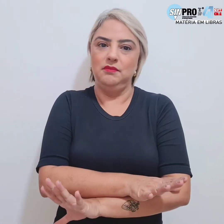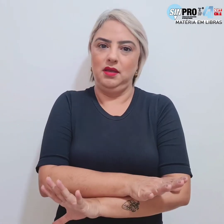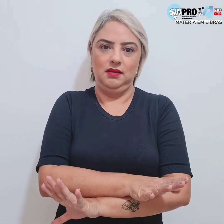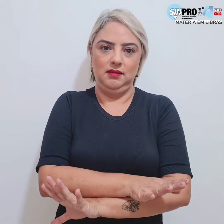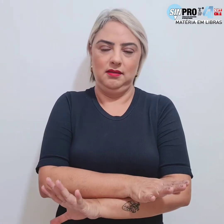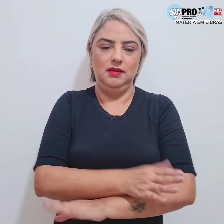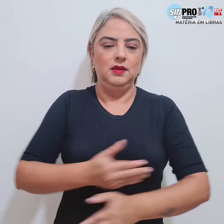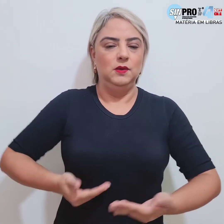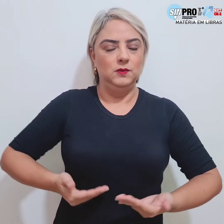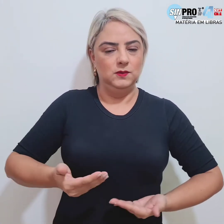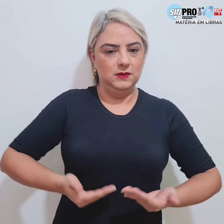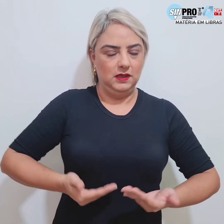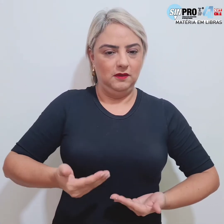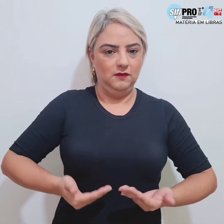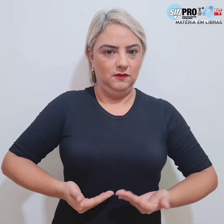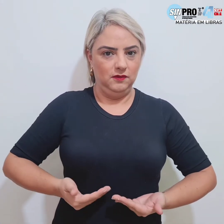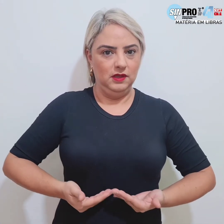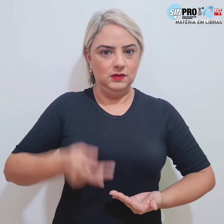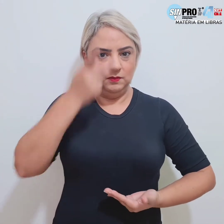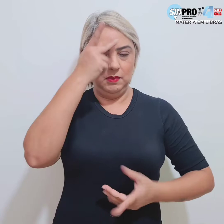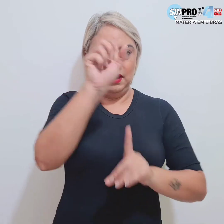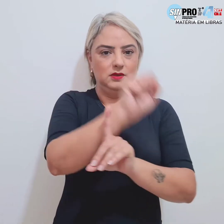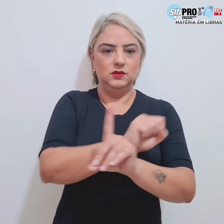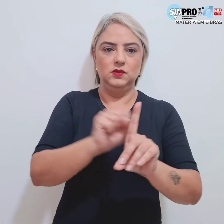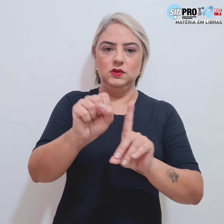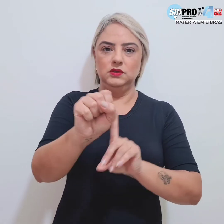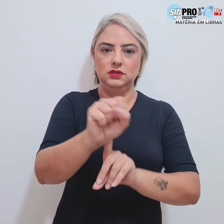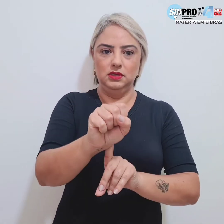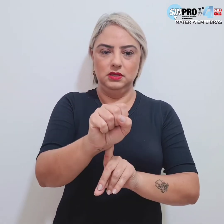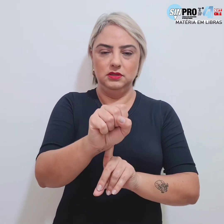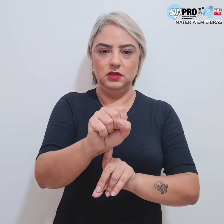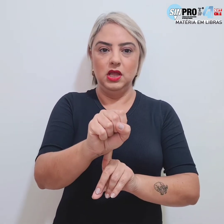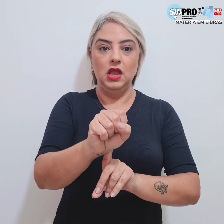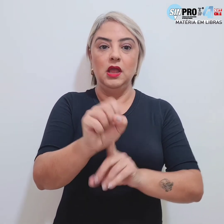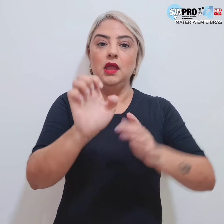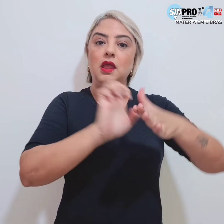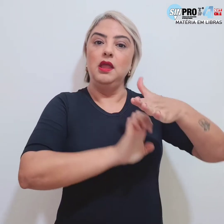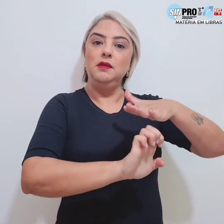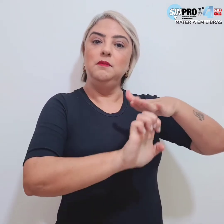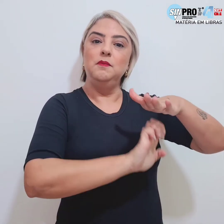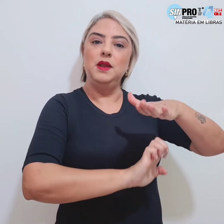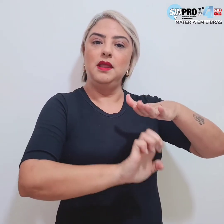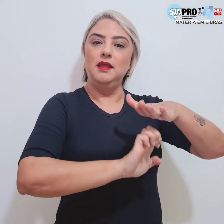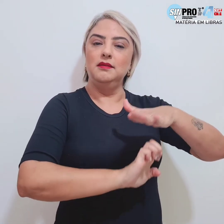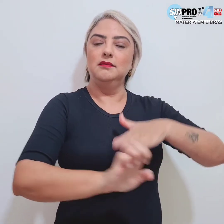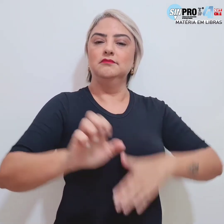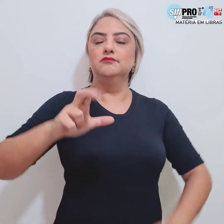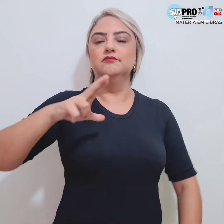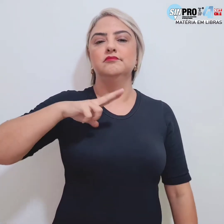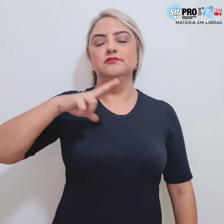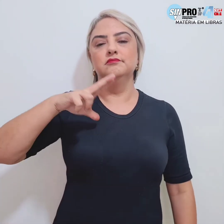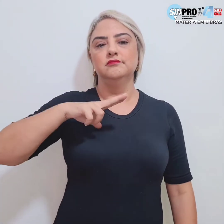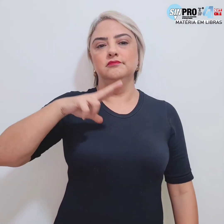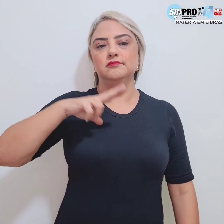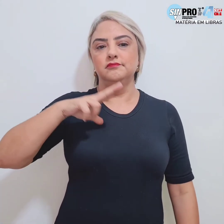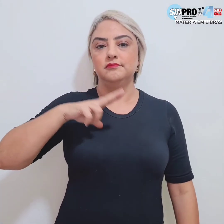serviços prestados à sociedade nas mãos da iniciativa privada. Com isso,